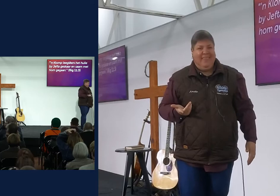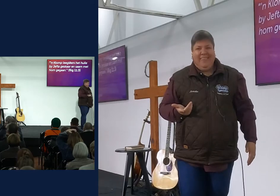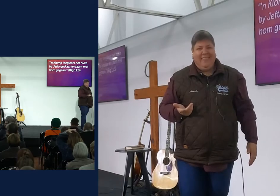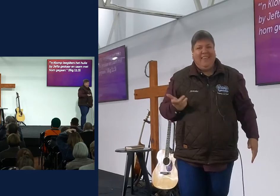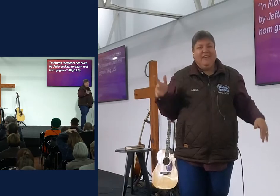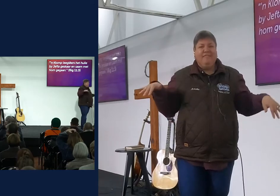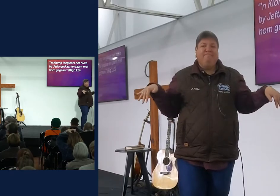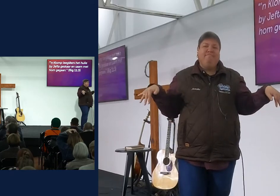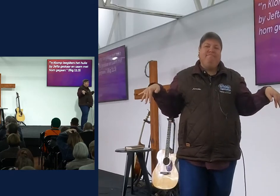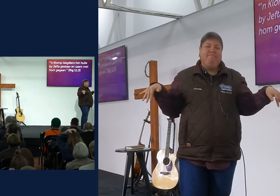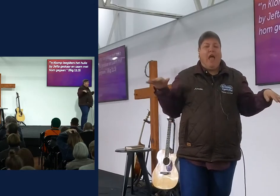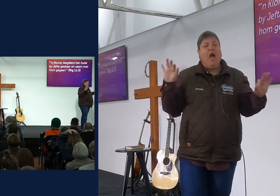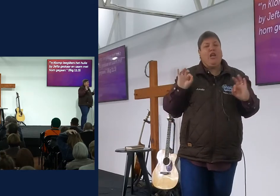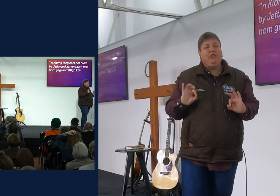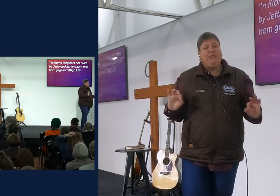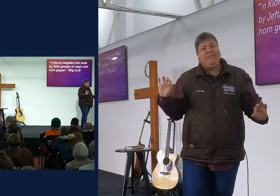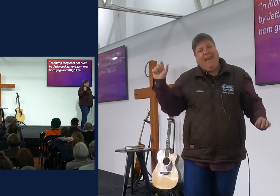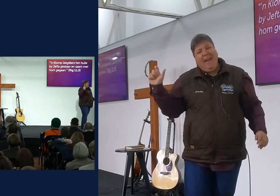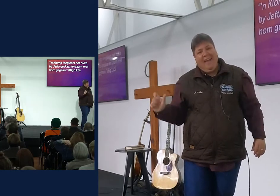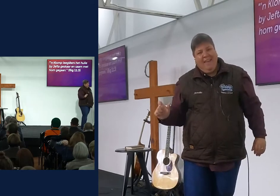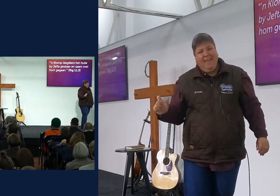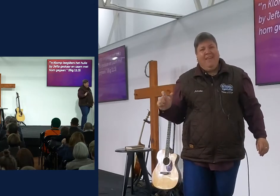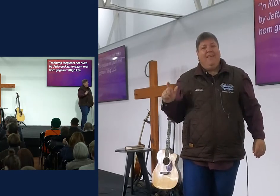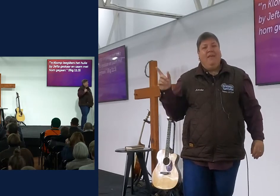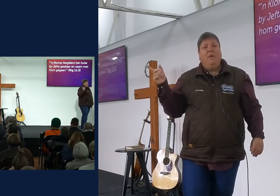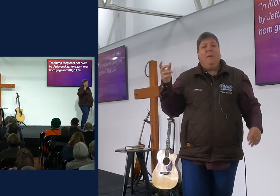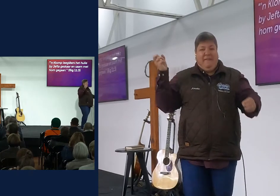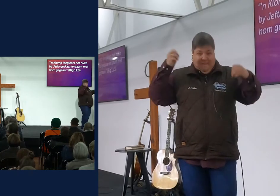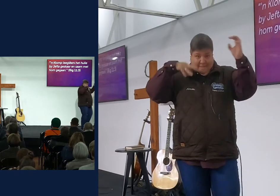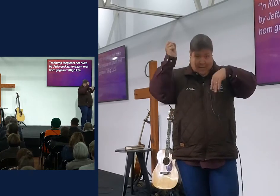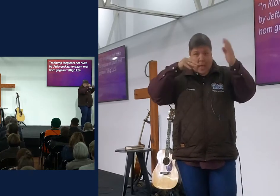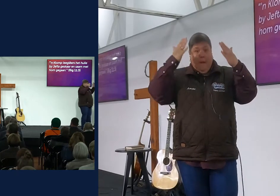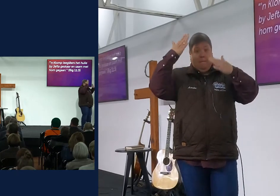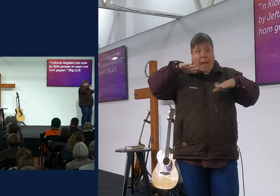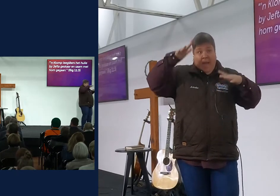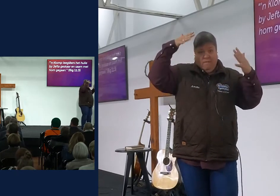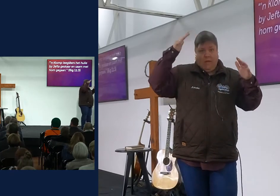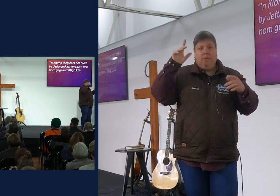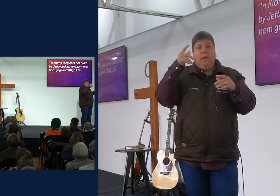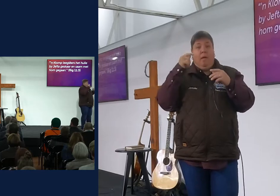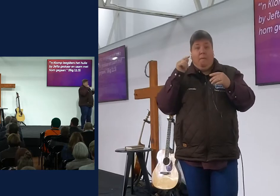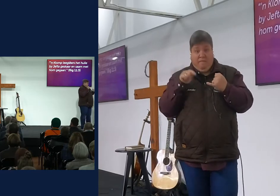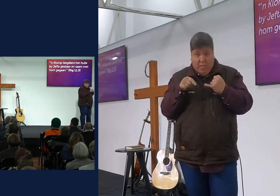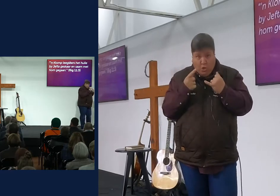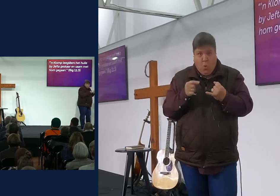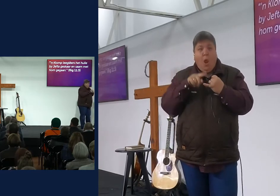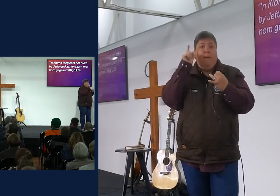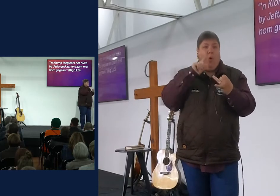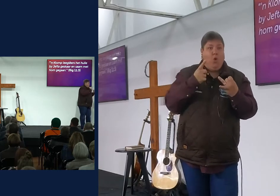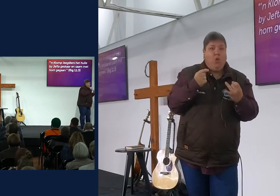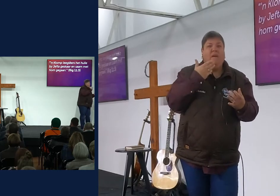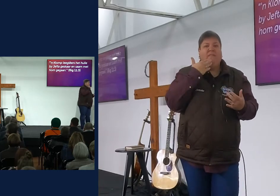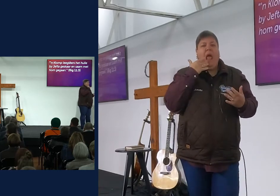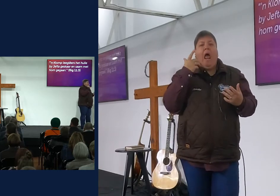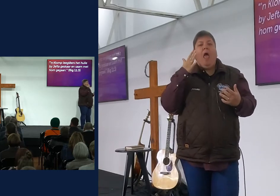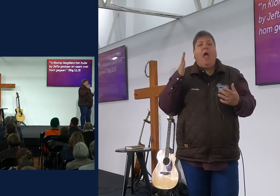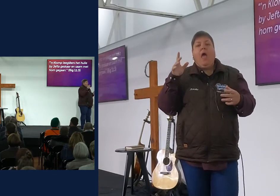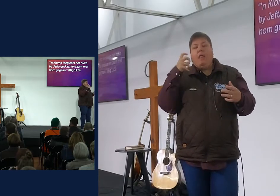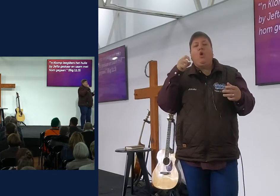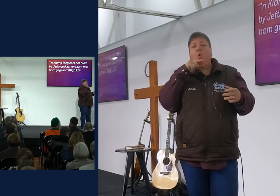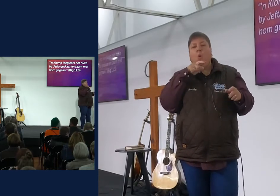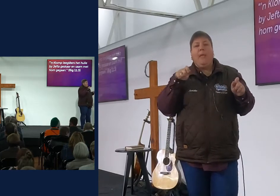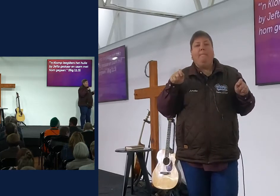tjokkenblok vol, meestal vir die goed gebruik ek nie, maar ek wil nie kans vat, om iets nie saam te vat nie, en as het ek daar en sê, ek wil eindelijk dit gedoen nie, wie van julle is ook so, ek wil net sê, ek is ek jy enig stelig,